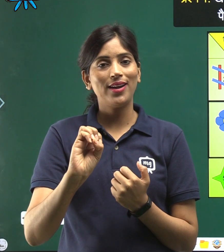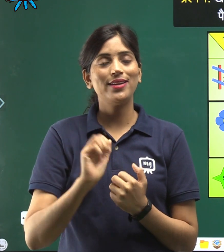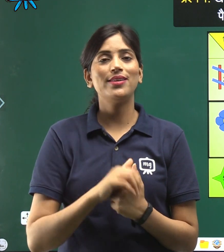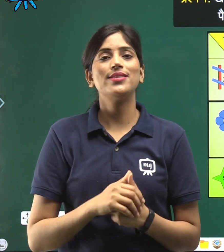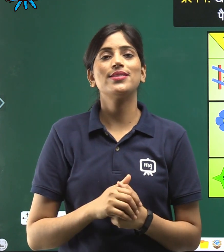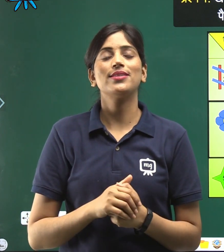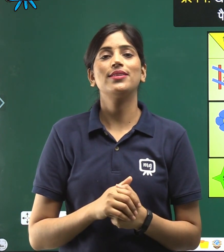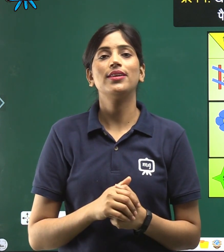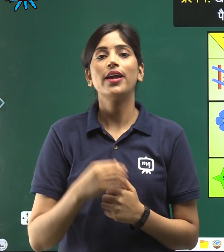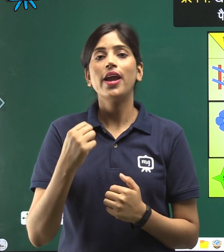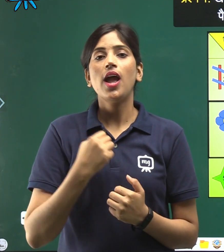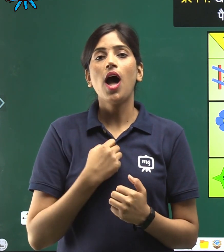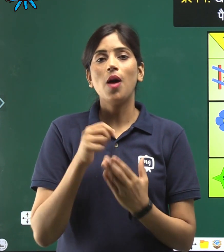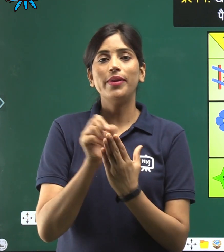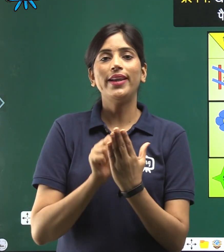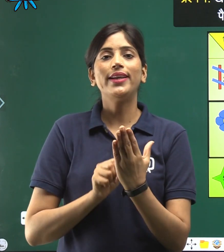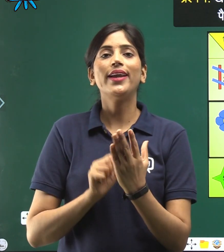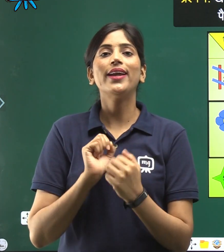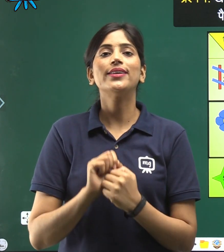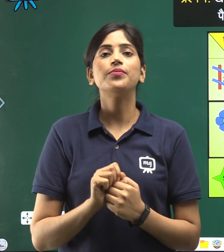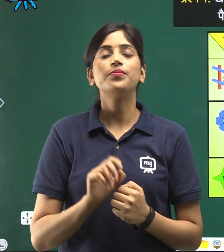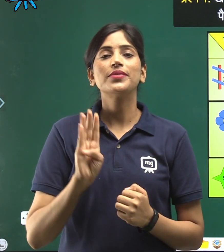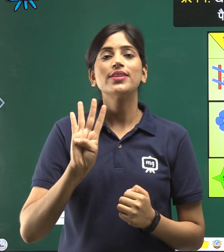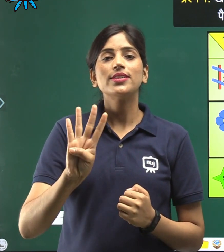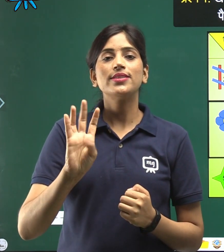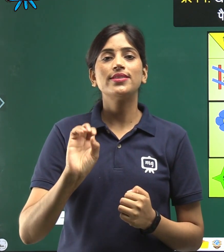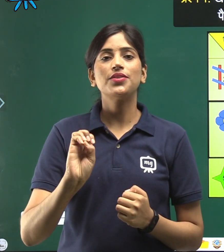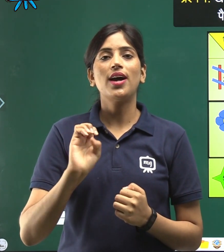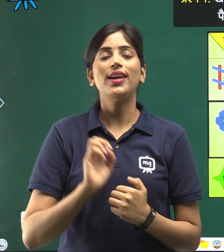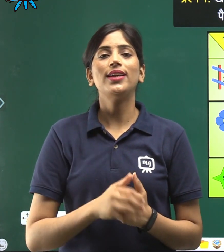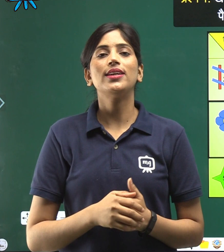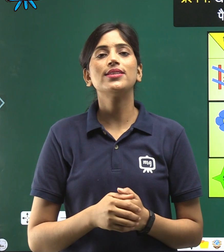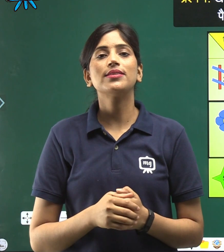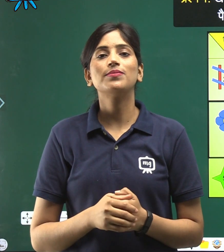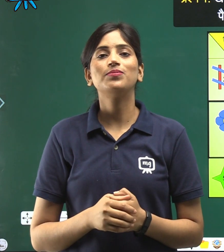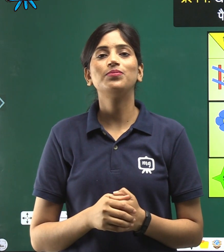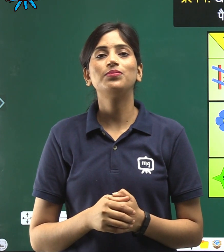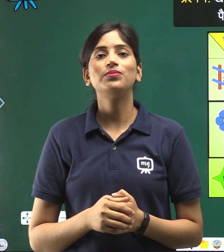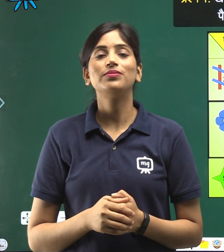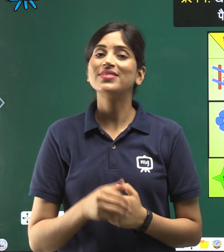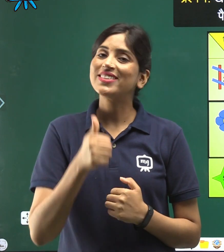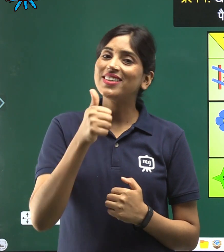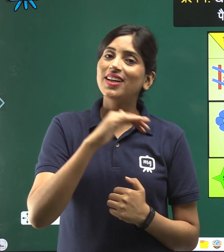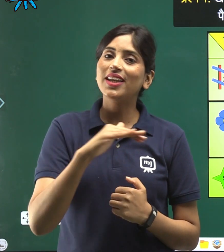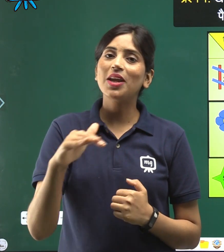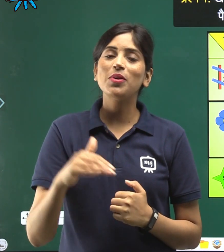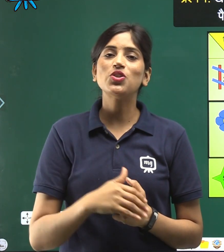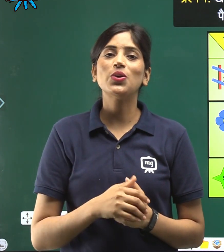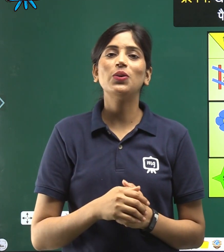40, हमने लिखे 40। ठीक है